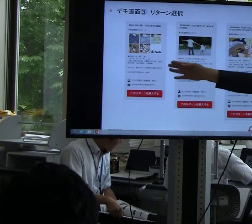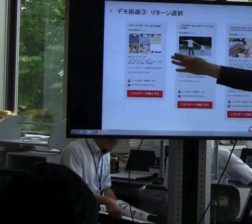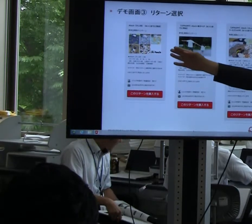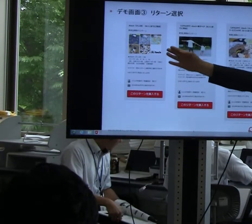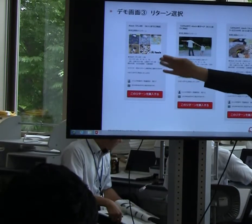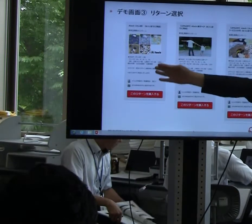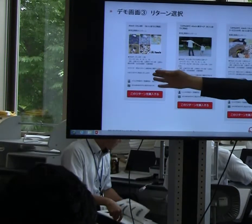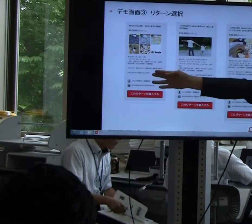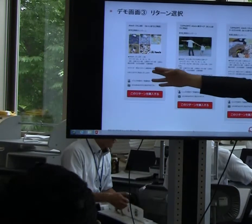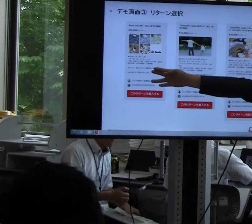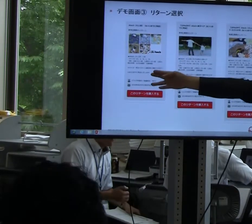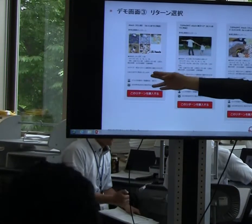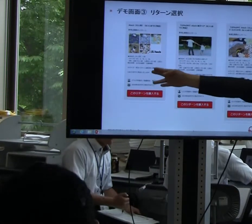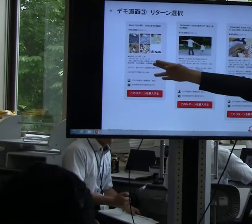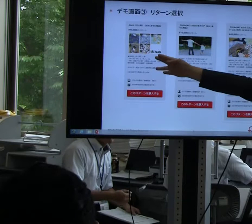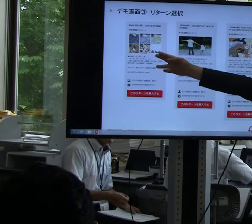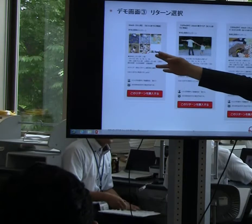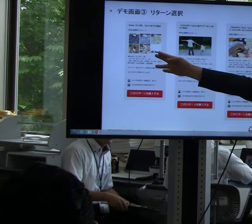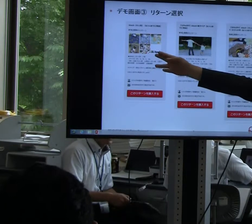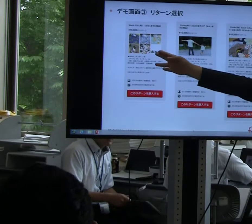れば1万円の、